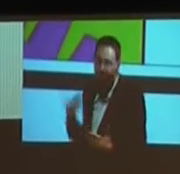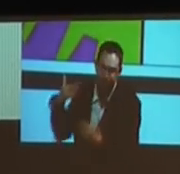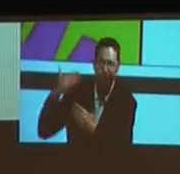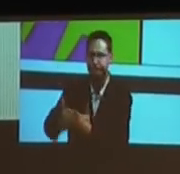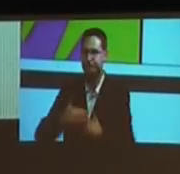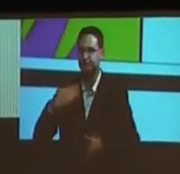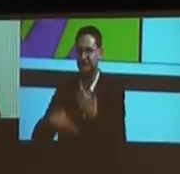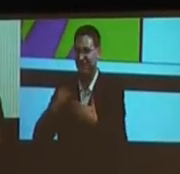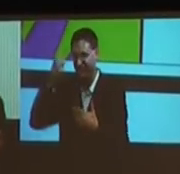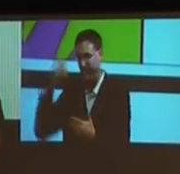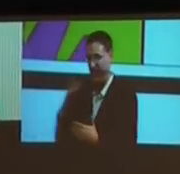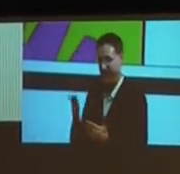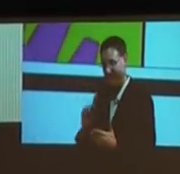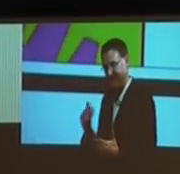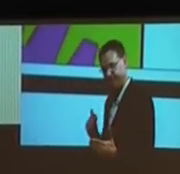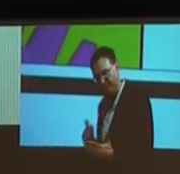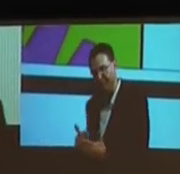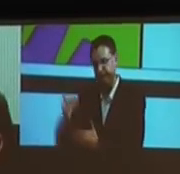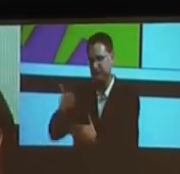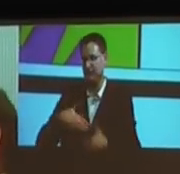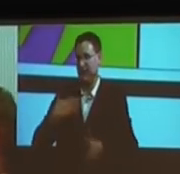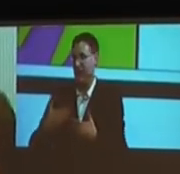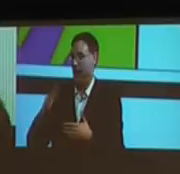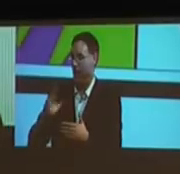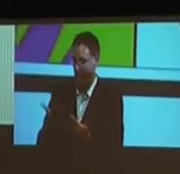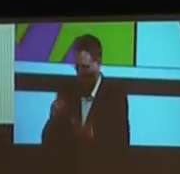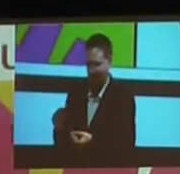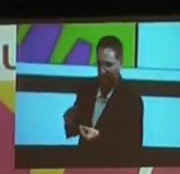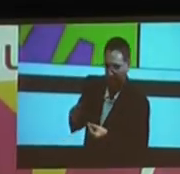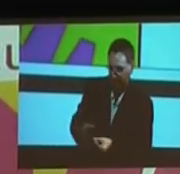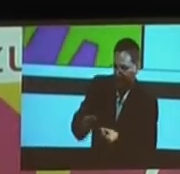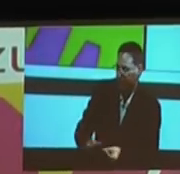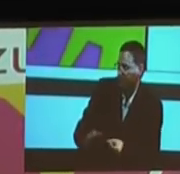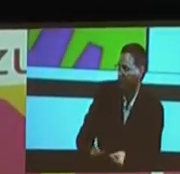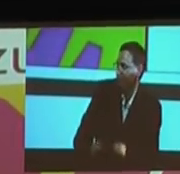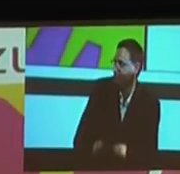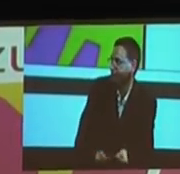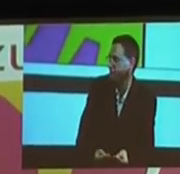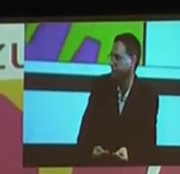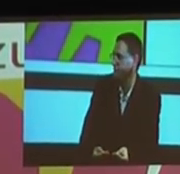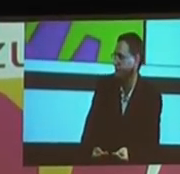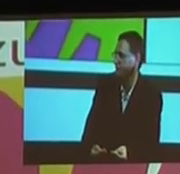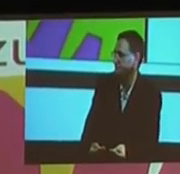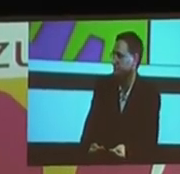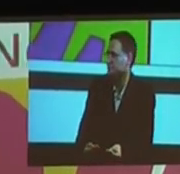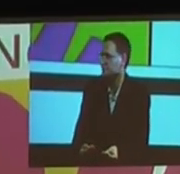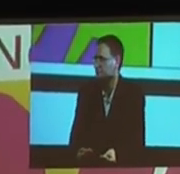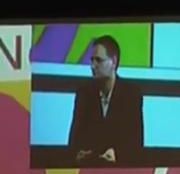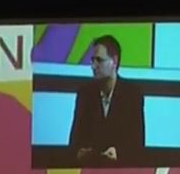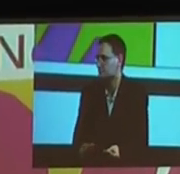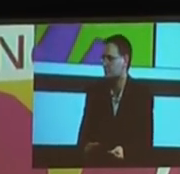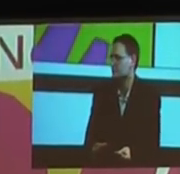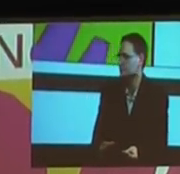was eigentlich Normalität ist. Und ich glaube, wir wären ein ganzes Stück weiter, wenn das in den Köpfen der Menschen präsenter wäre.